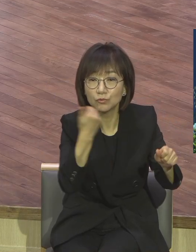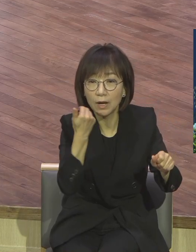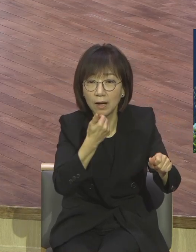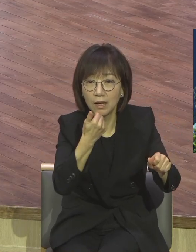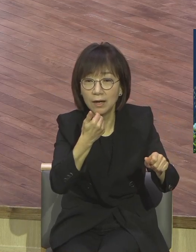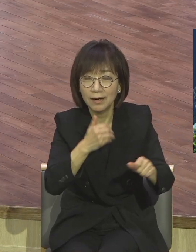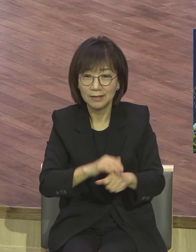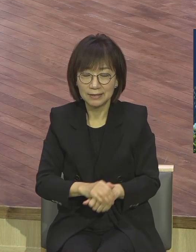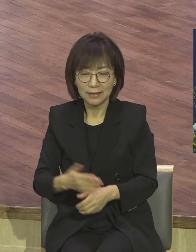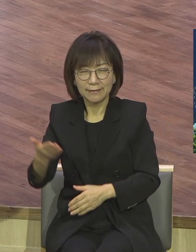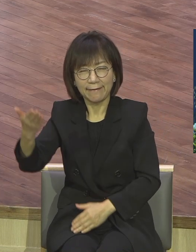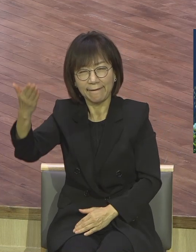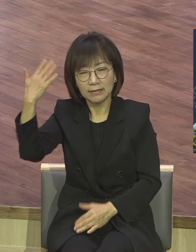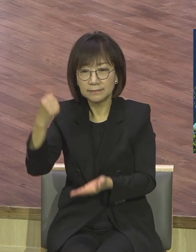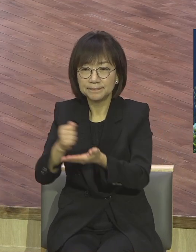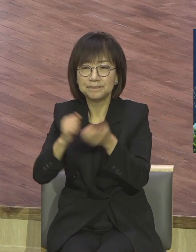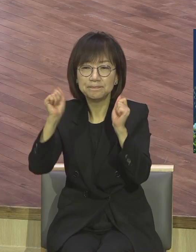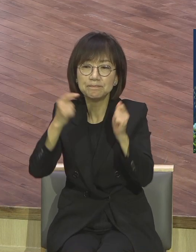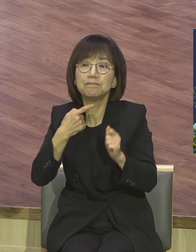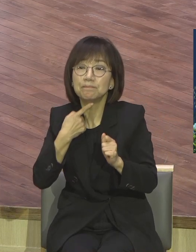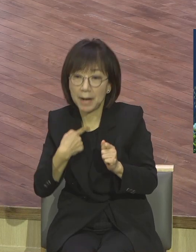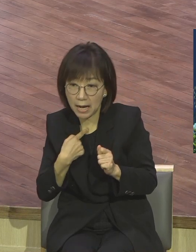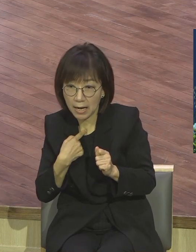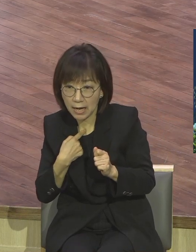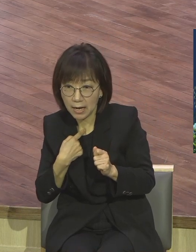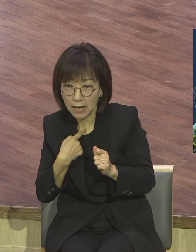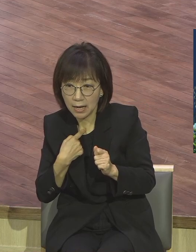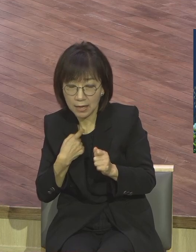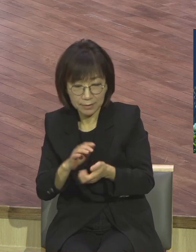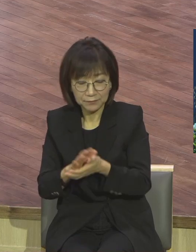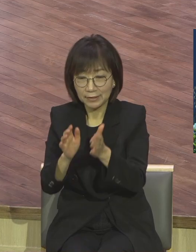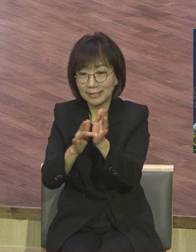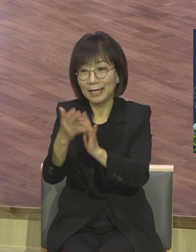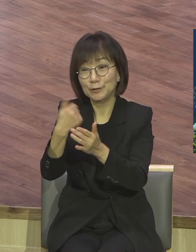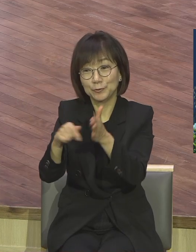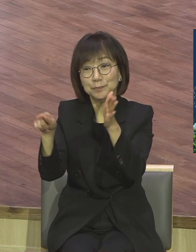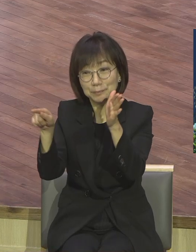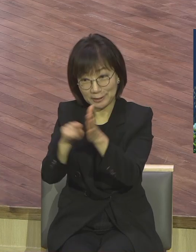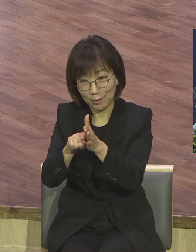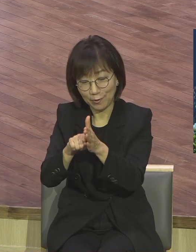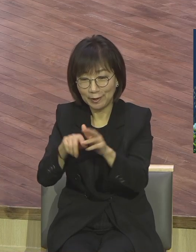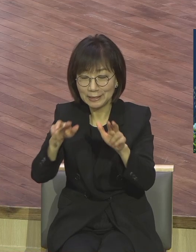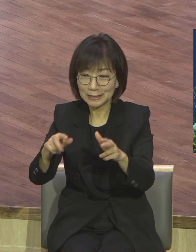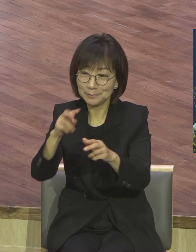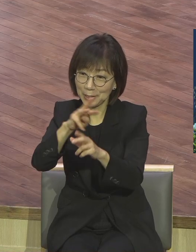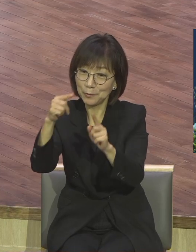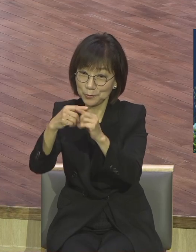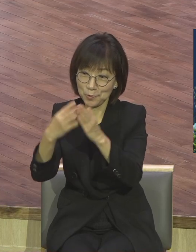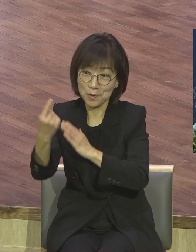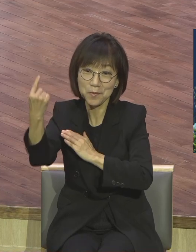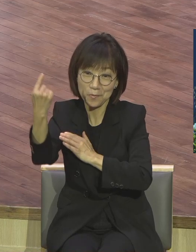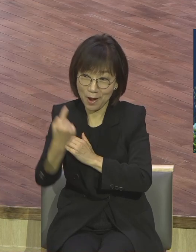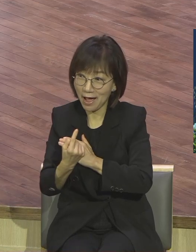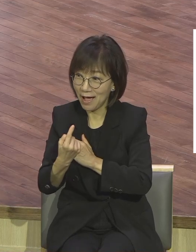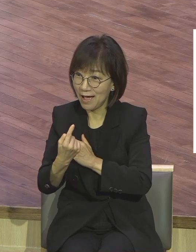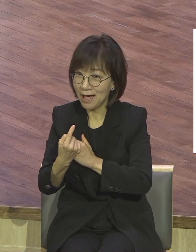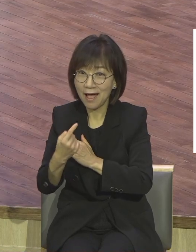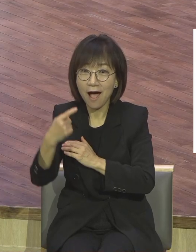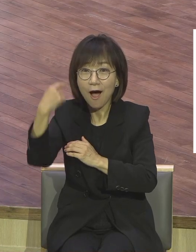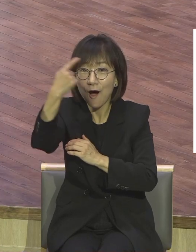전도팀 통해서 예수 영접하고 구원받은 임철순 성도, 이 이쁜 집사 한번